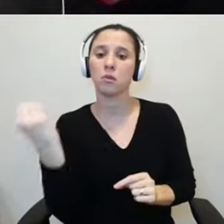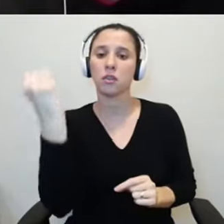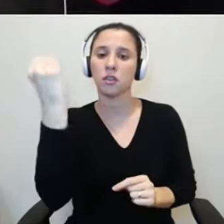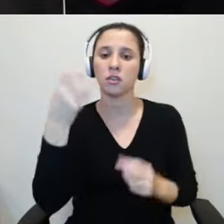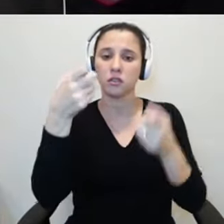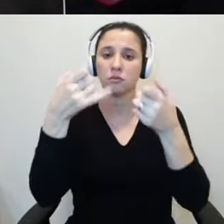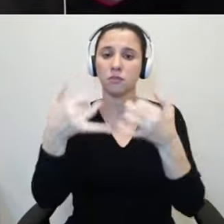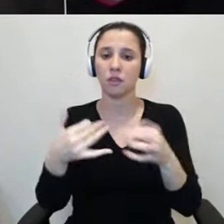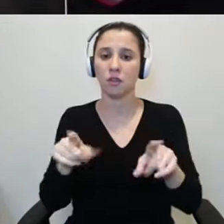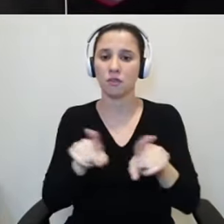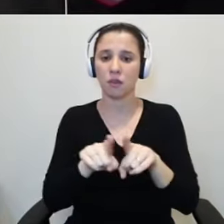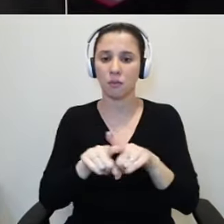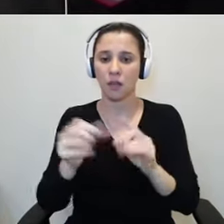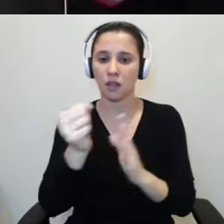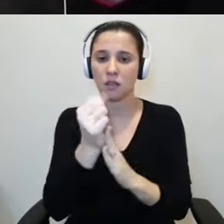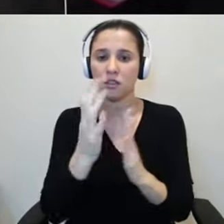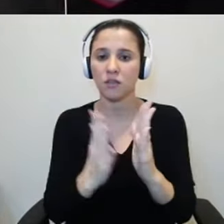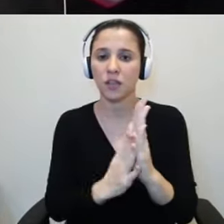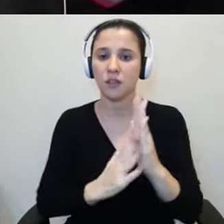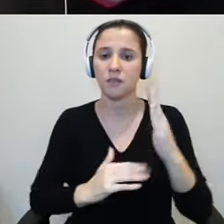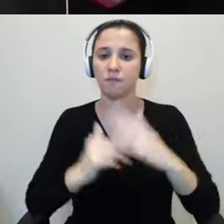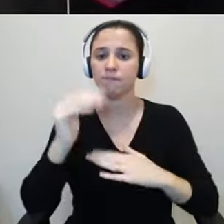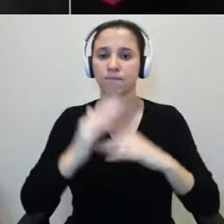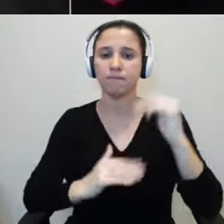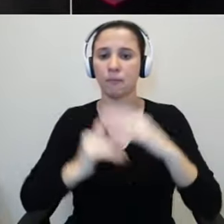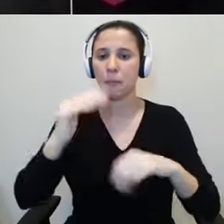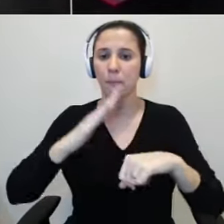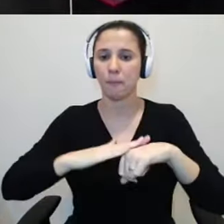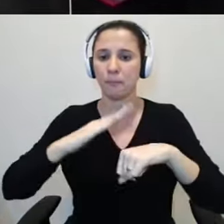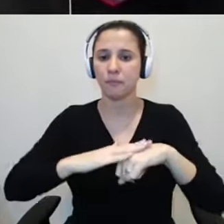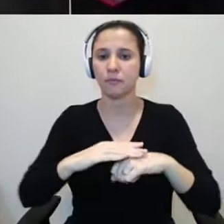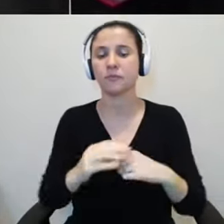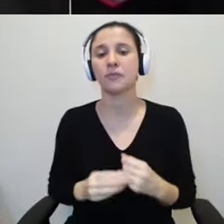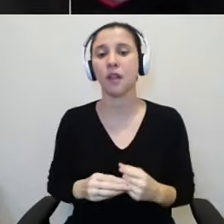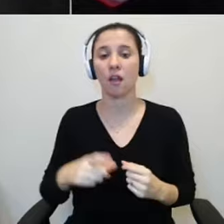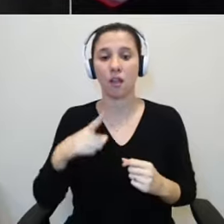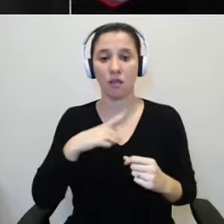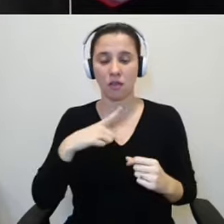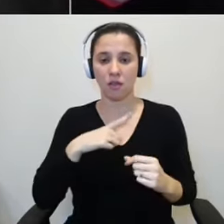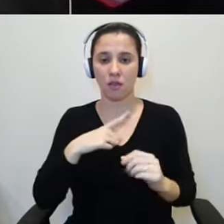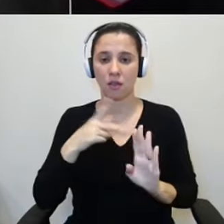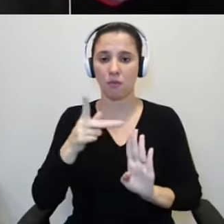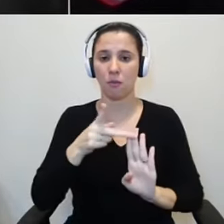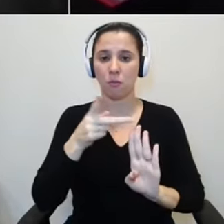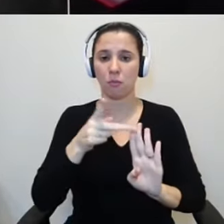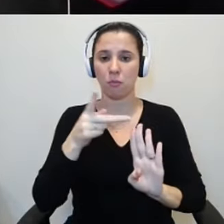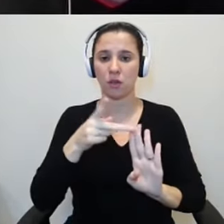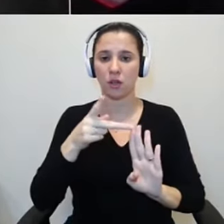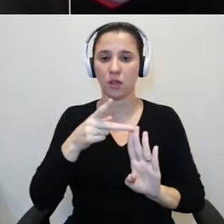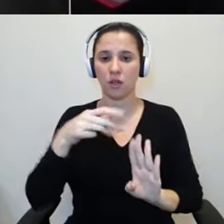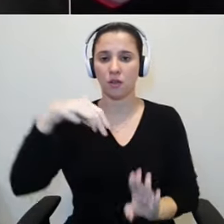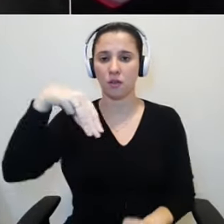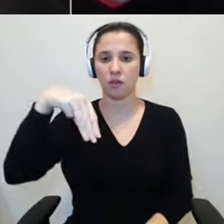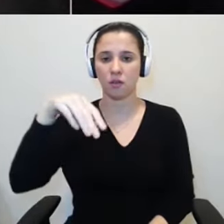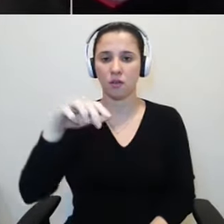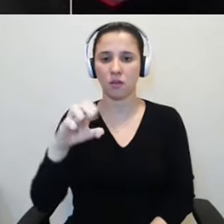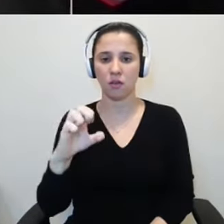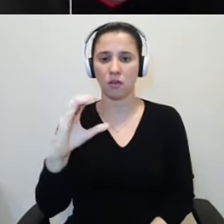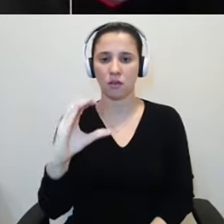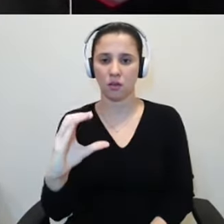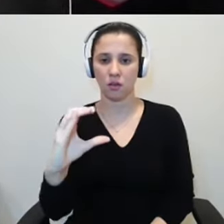nós temos uma portaria do MEC que deixa para a gente, na verdade, que deu autonomia para